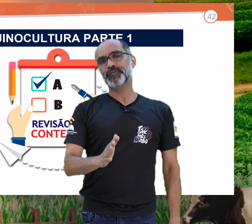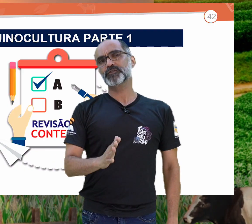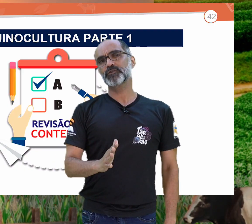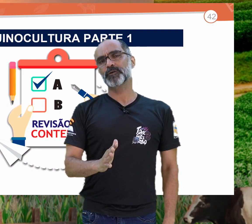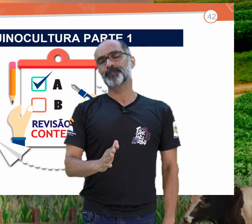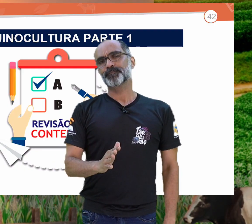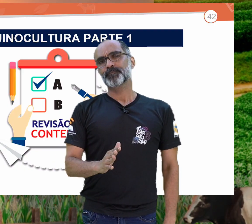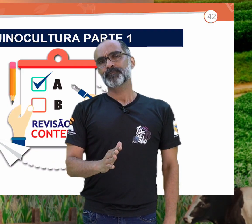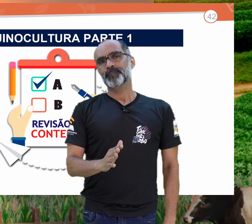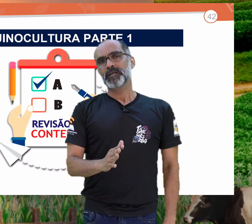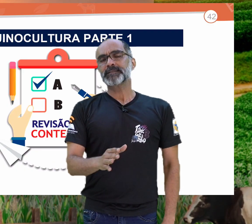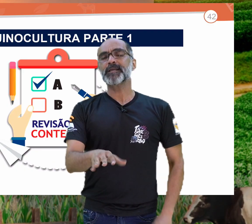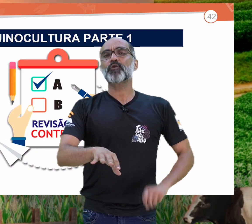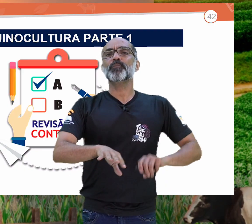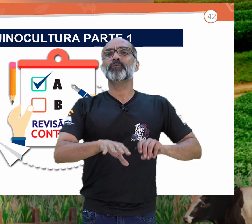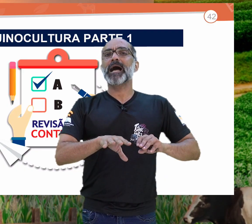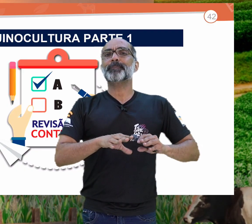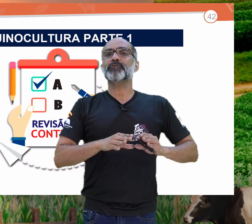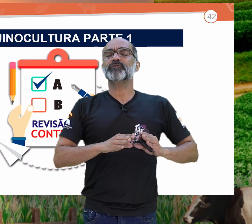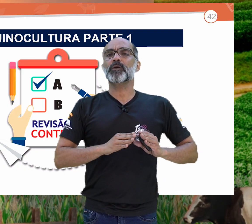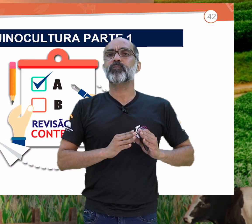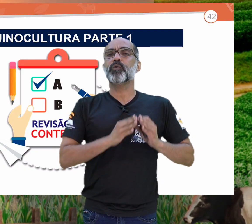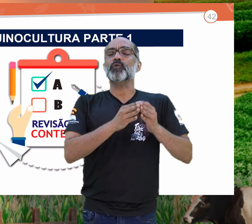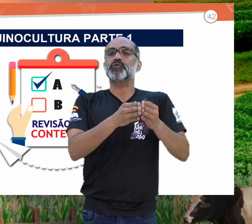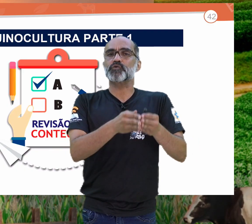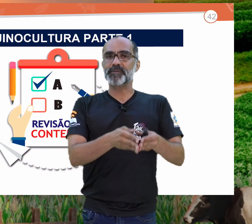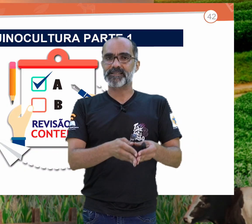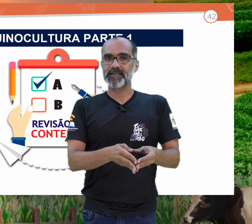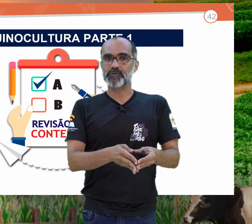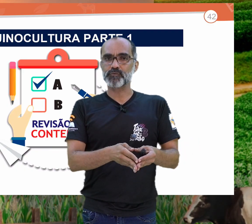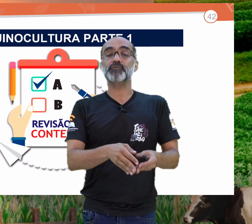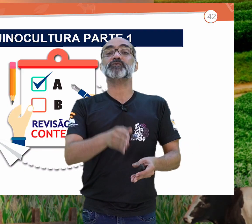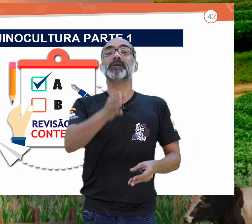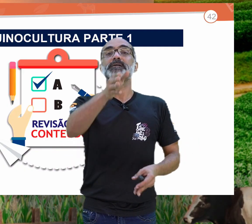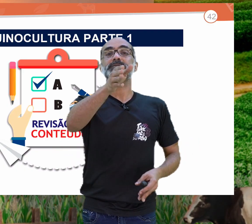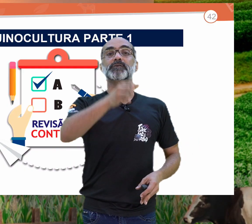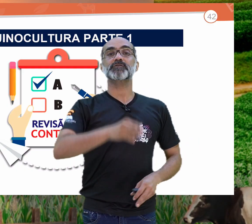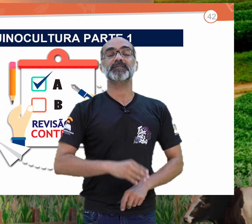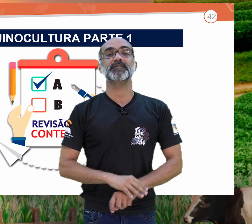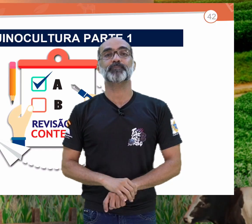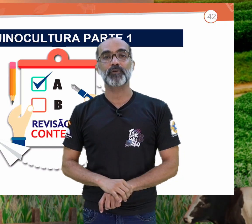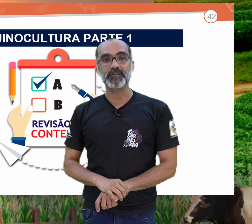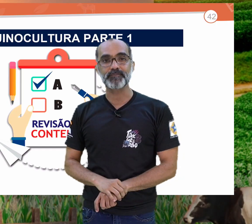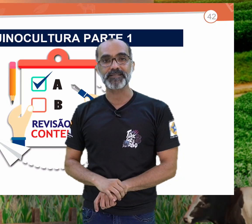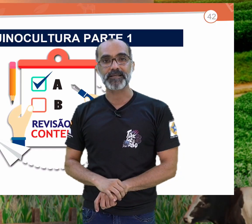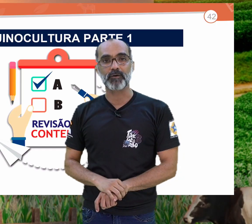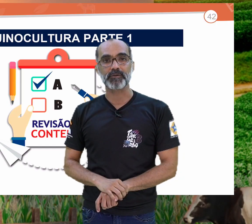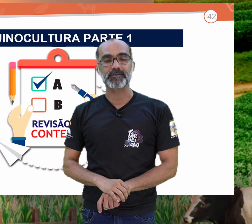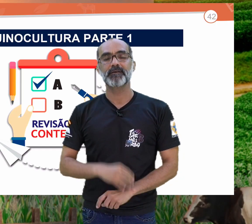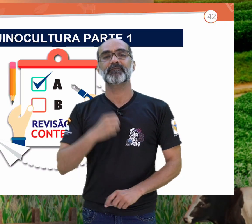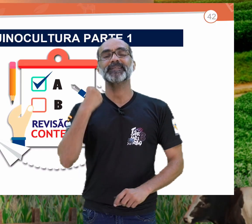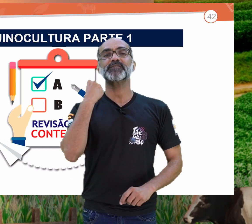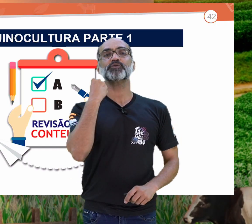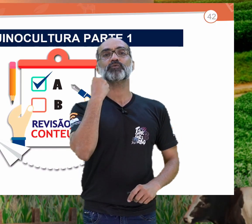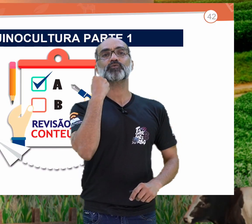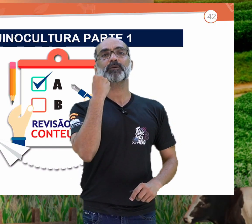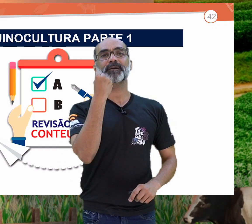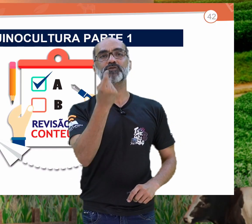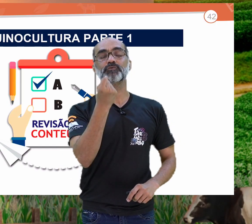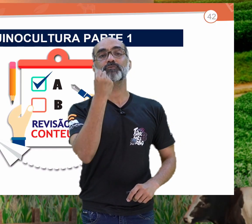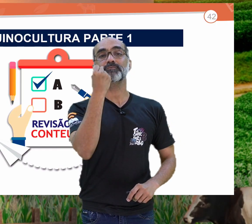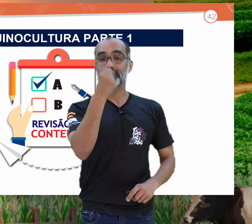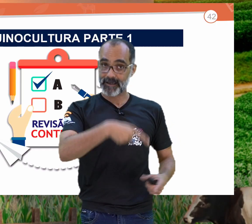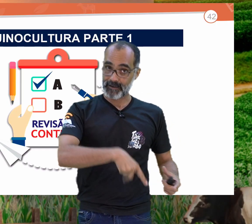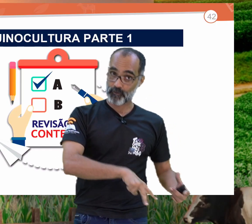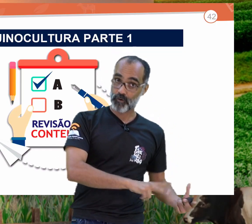corrigirmos. Professor, tem como aprofundar um pouco sobre esses assuntos? São as nossas próximas aulas. Vai ter a